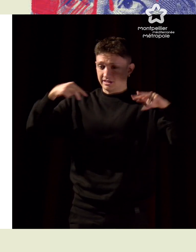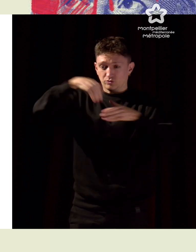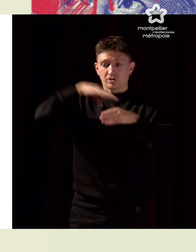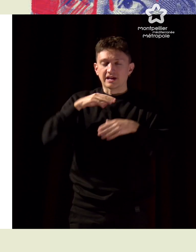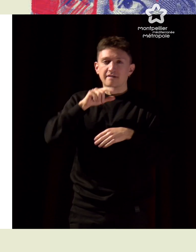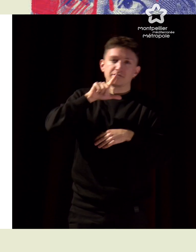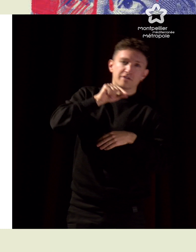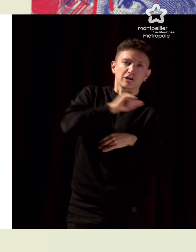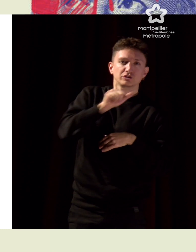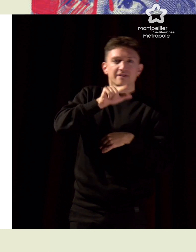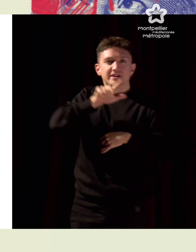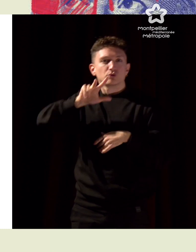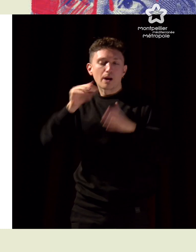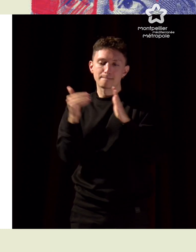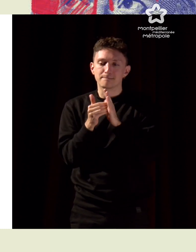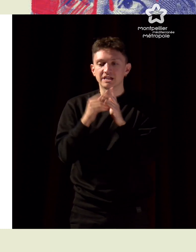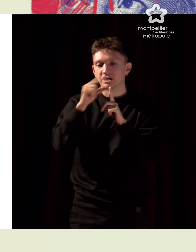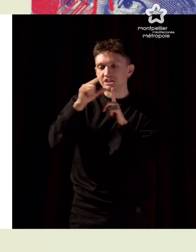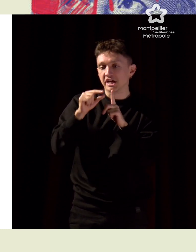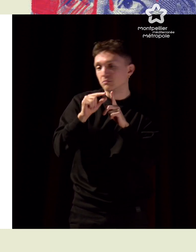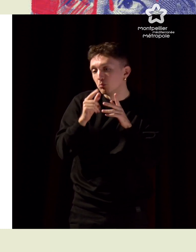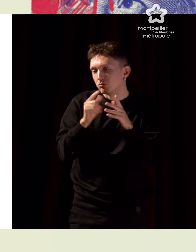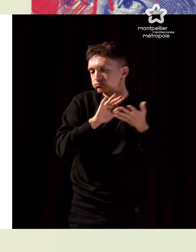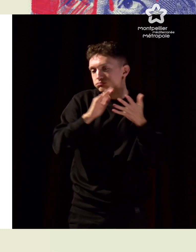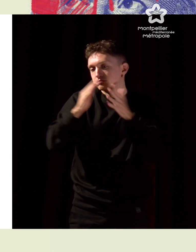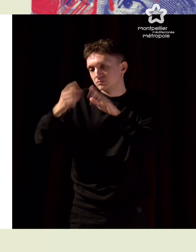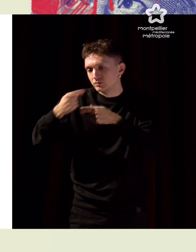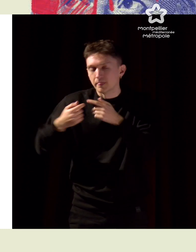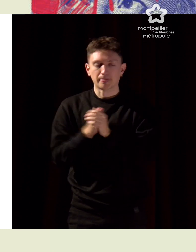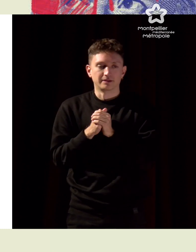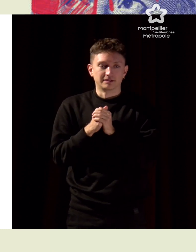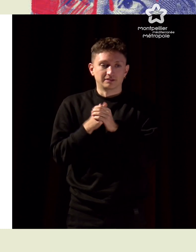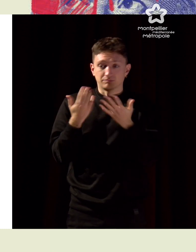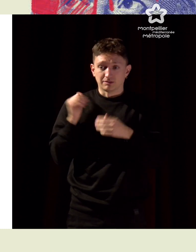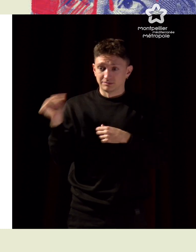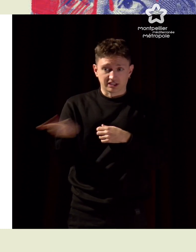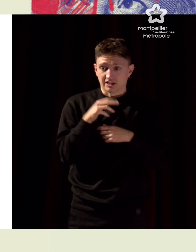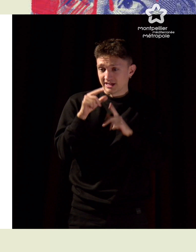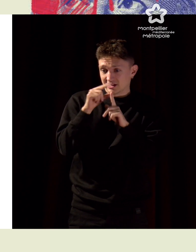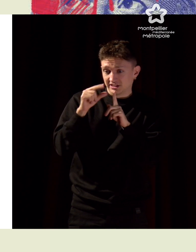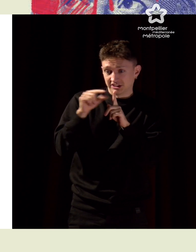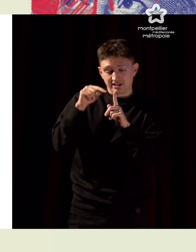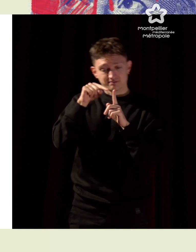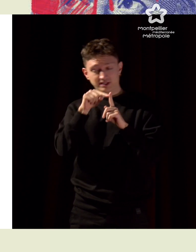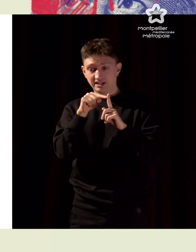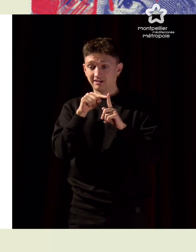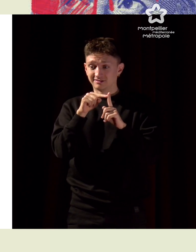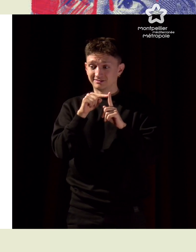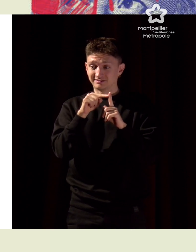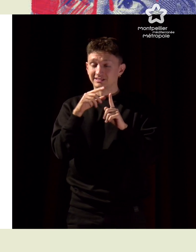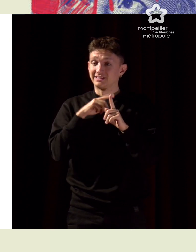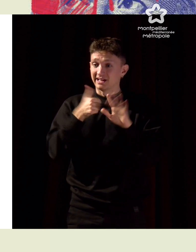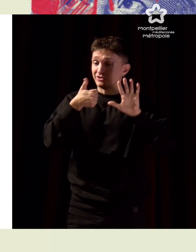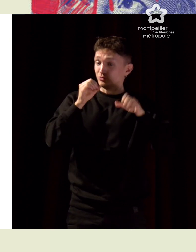Hein, ça change assez régulièrement. Donc, vous avez des bouts de gènes. Et sur tous ces gènes, il n'y en a que 60 qui